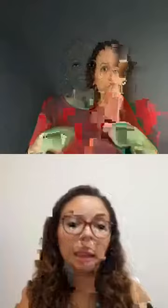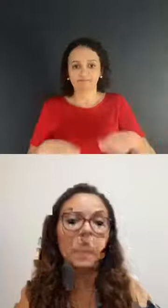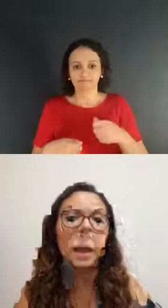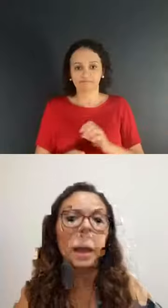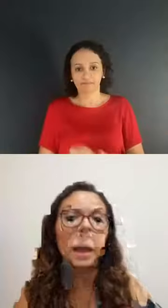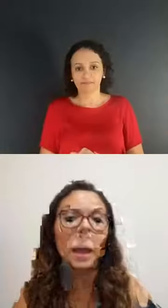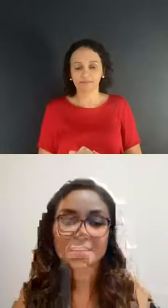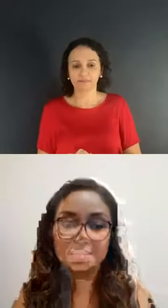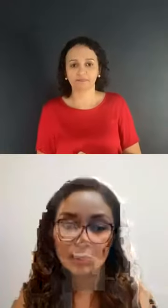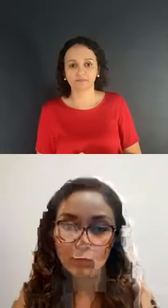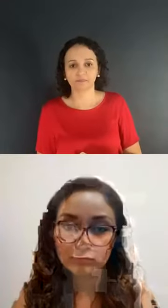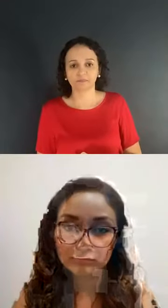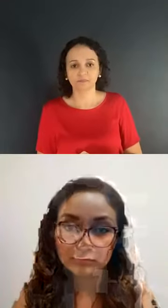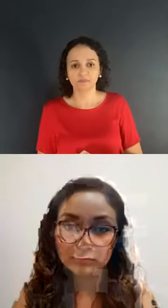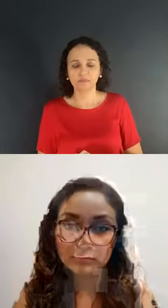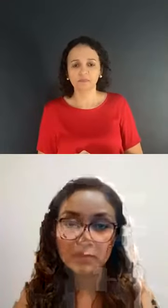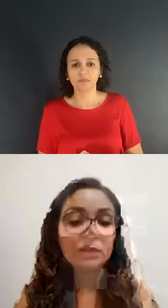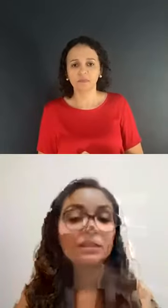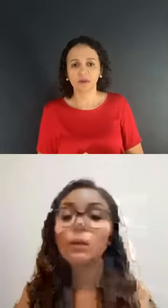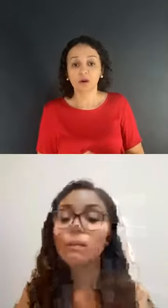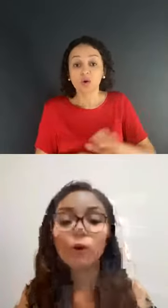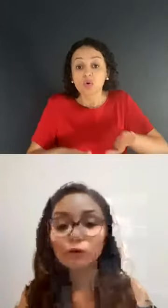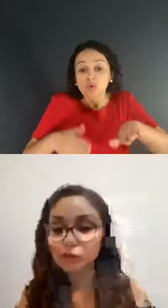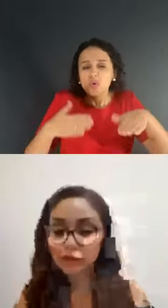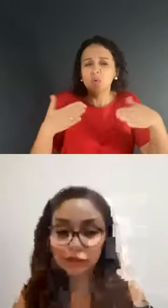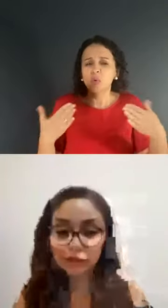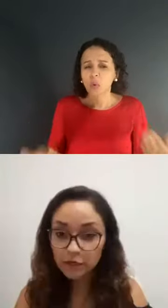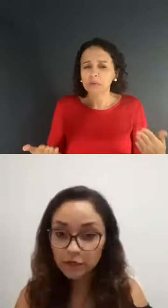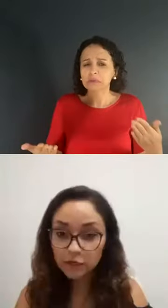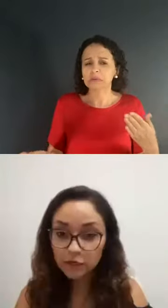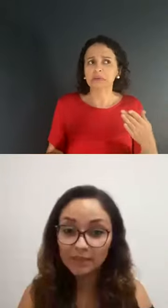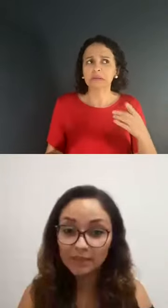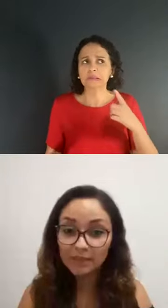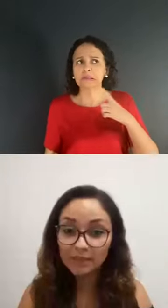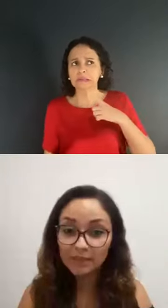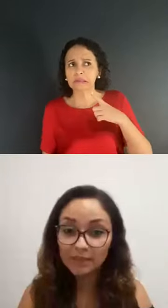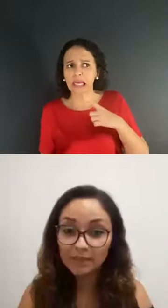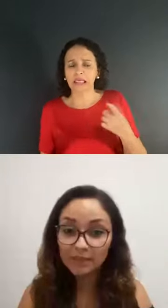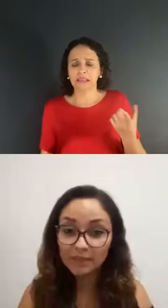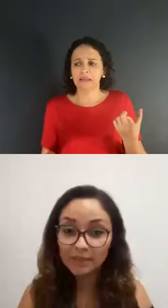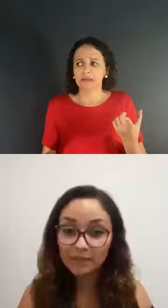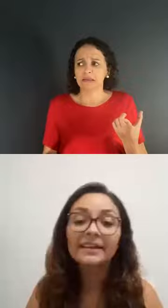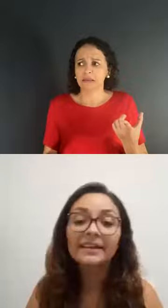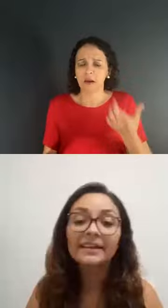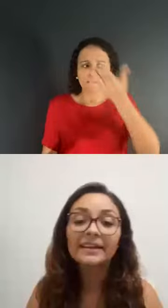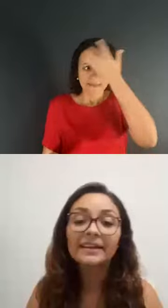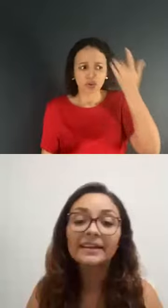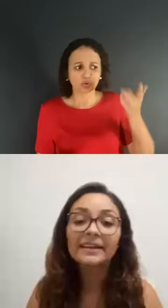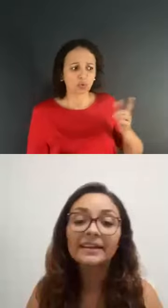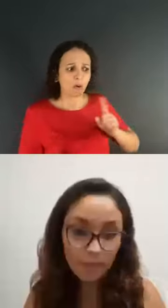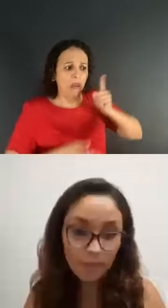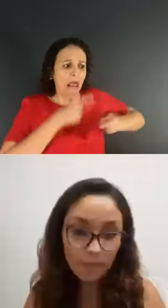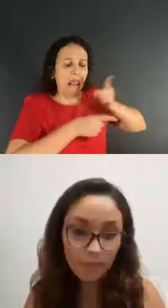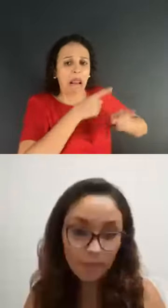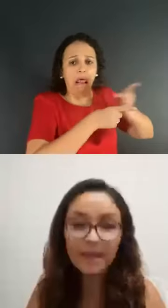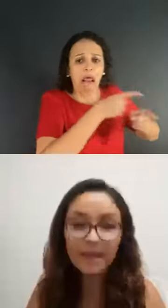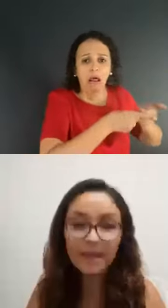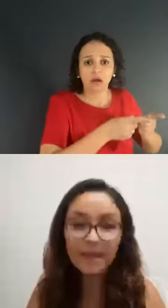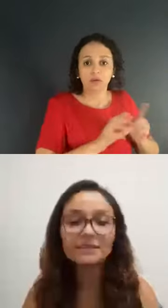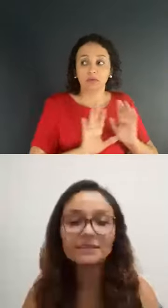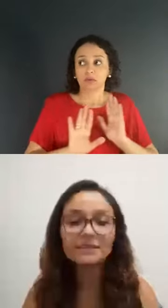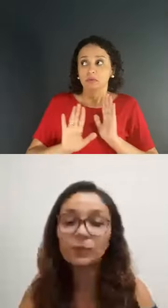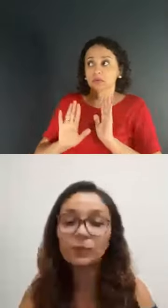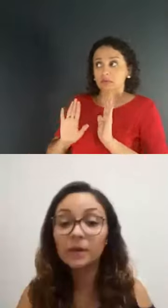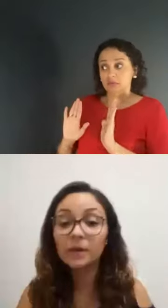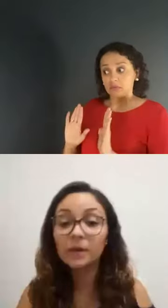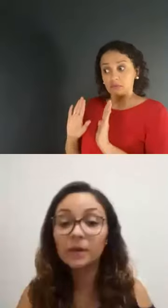tem que ter uma reação. Não pode deixar isso acontecer. Já está se agravando um pouco mais, né?